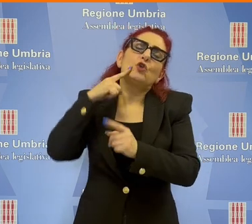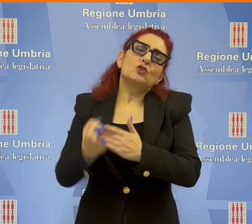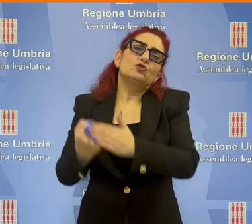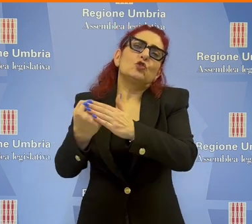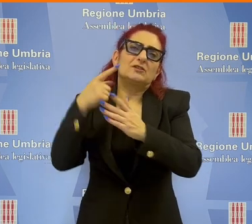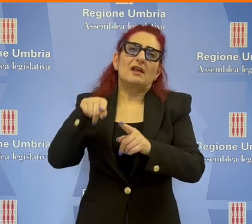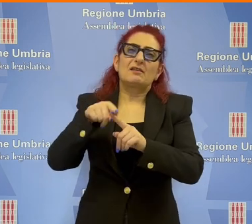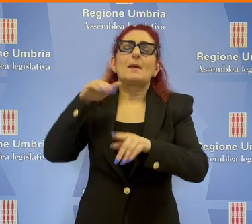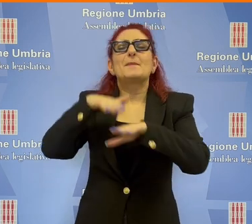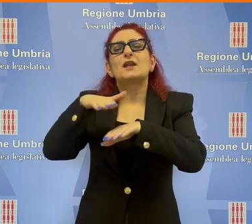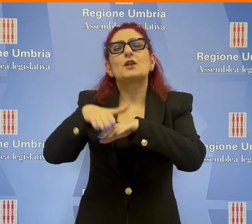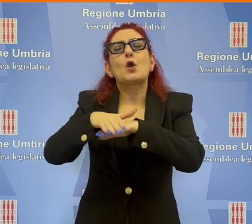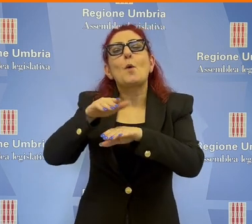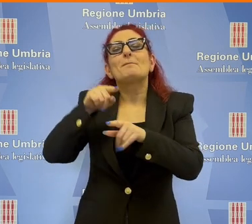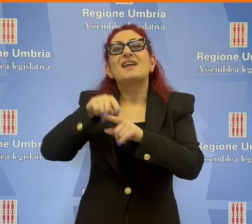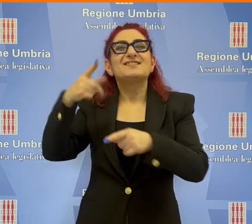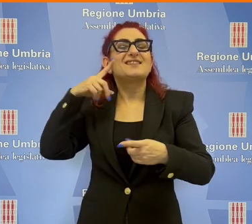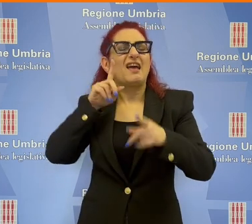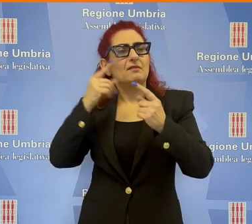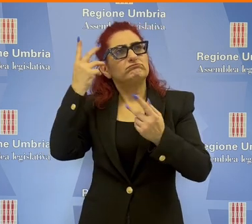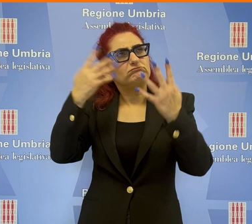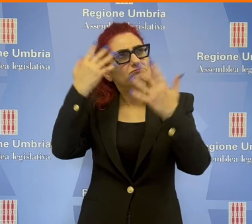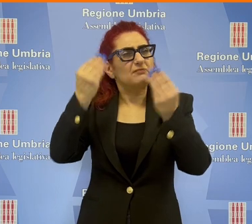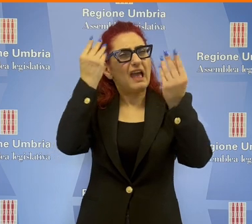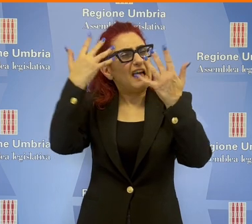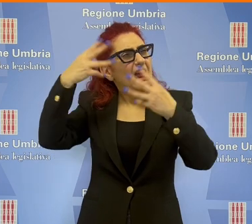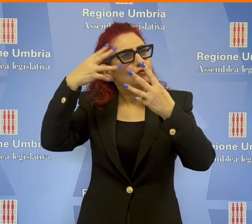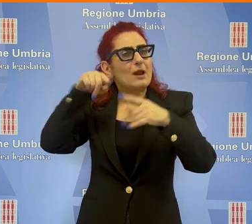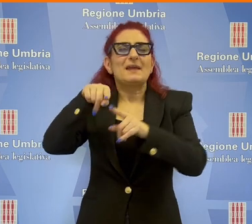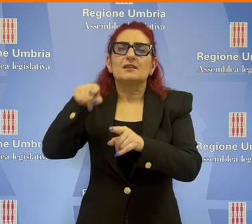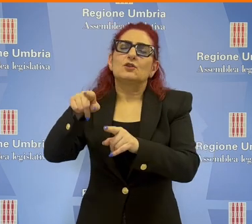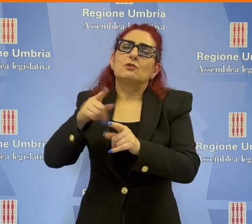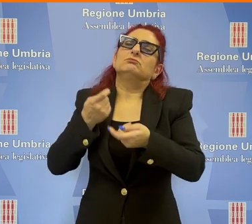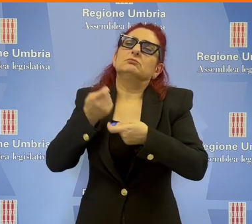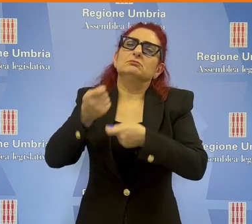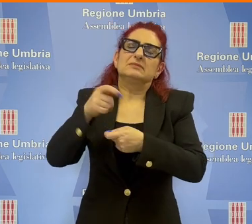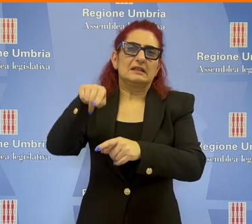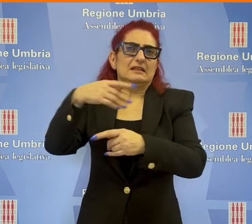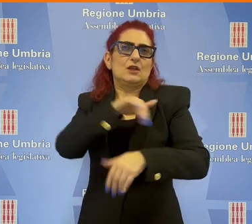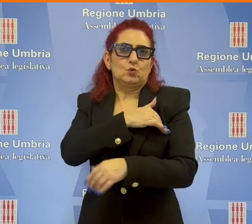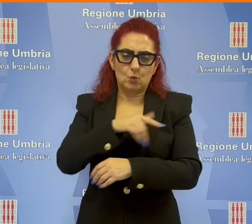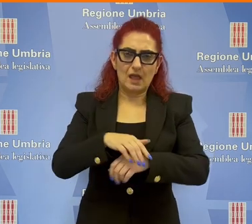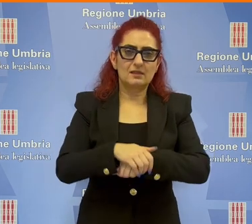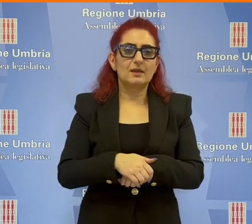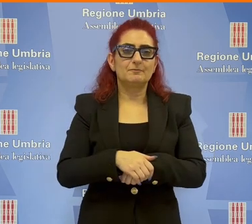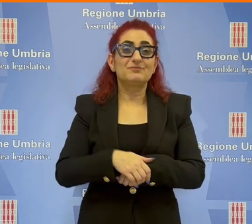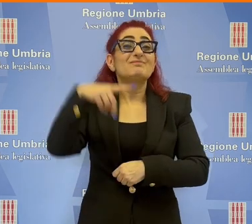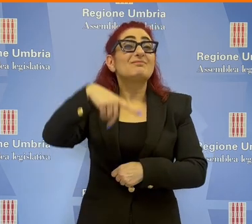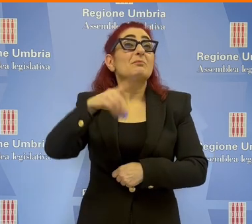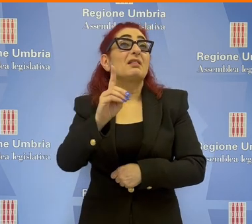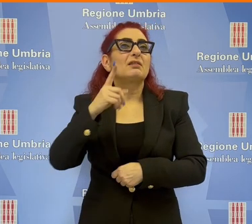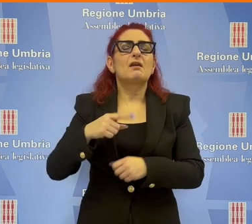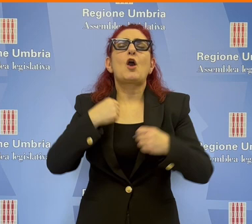necessarie per sviluppare le competenze critiche degli studenti. Il Partito Democratico è pronto